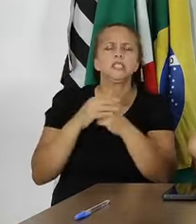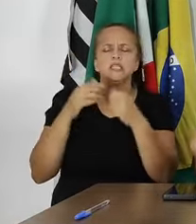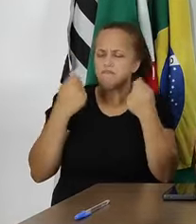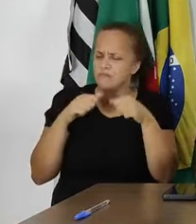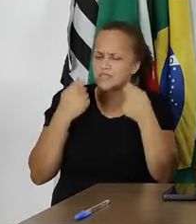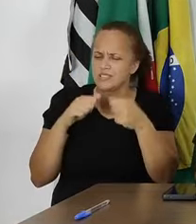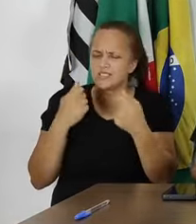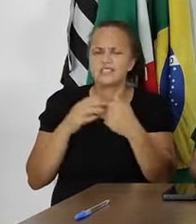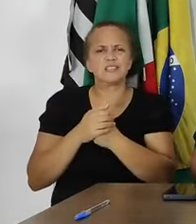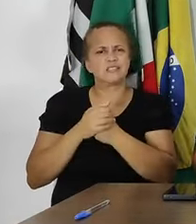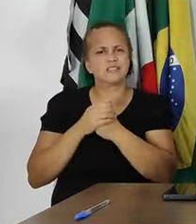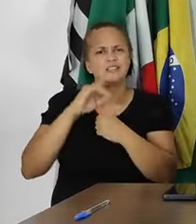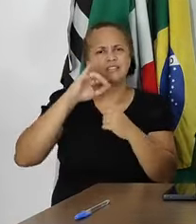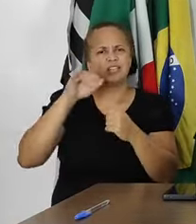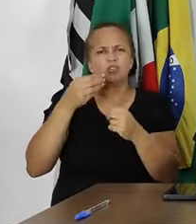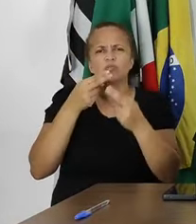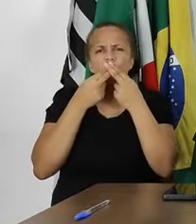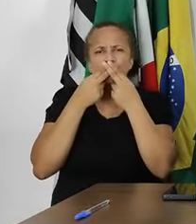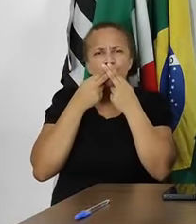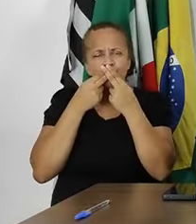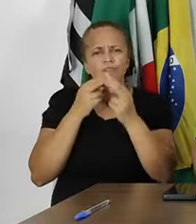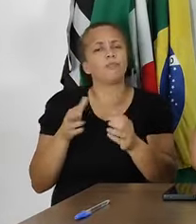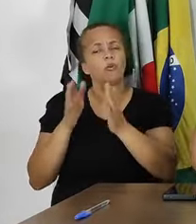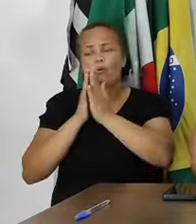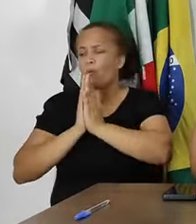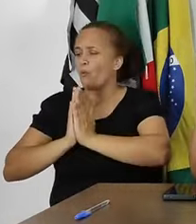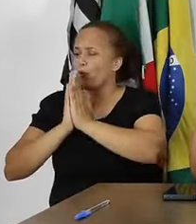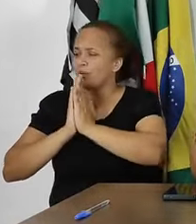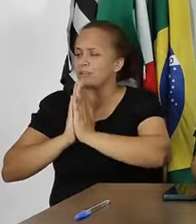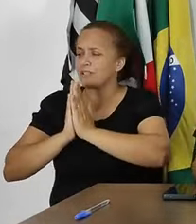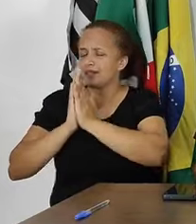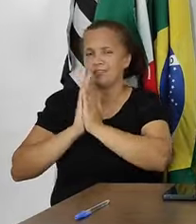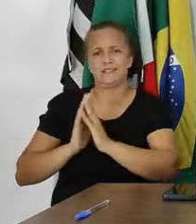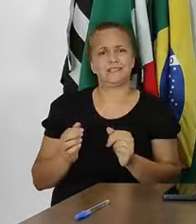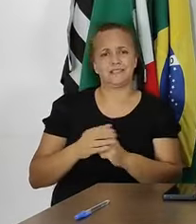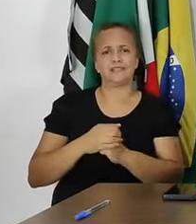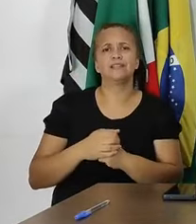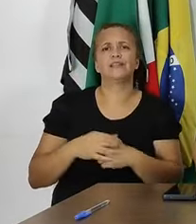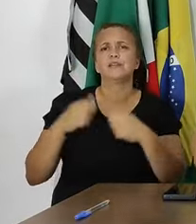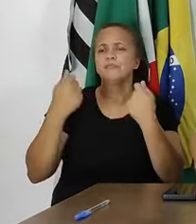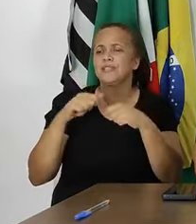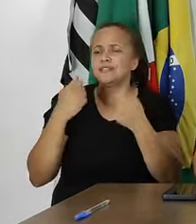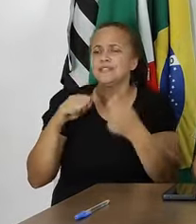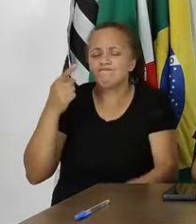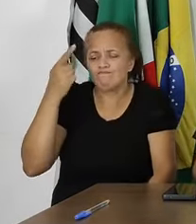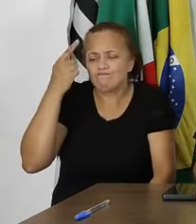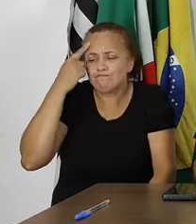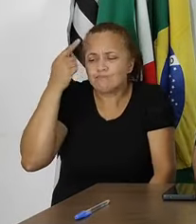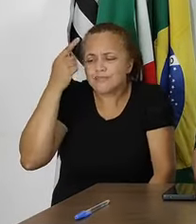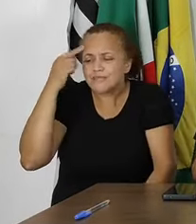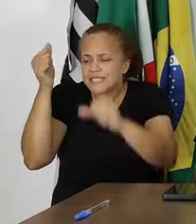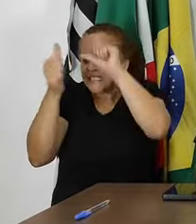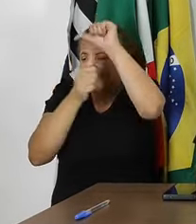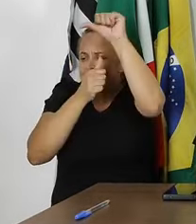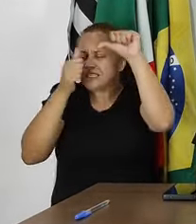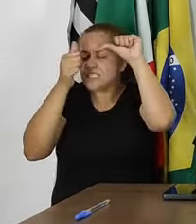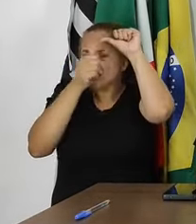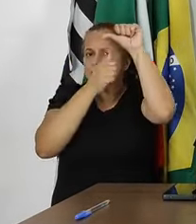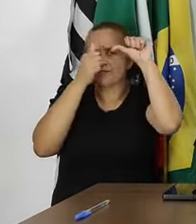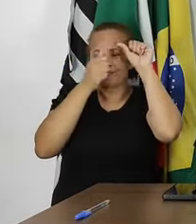envolve jejum, oração, um culto racional, uma mente renovada, firmada